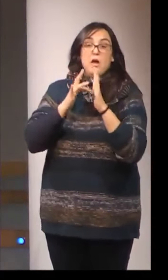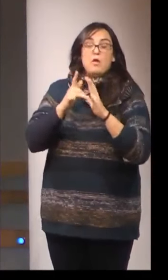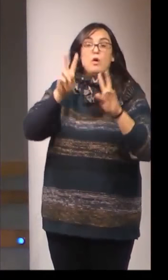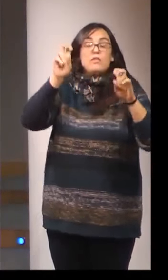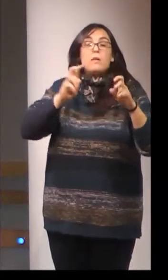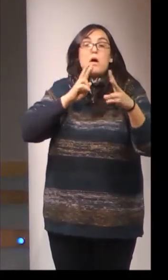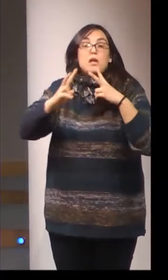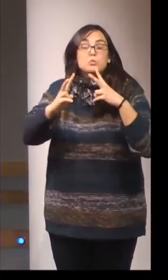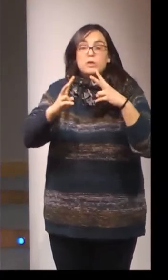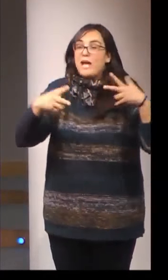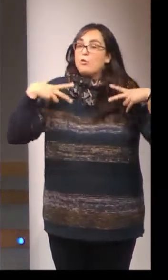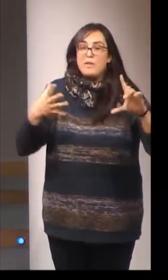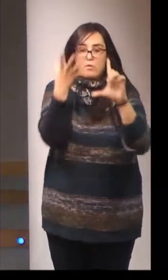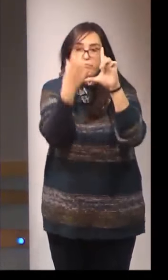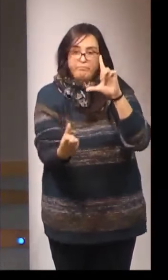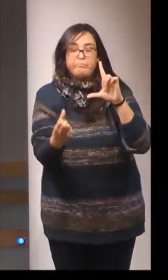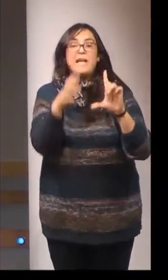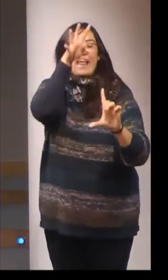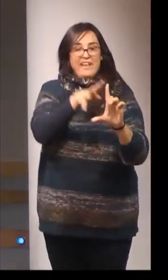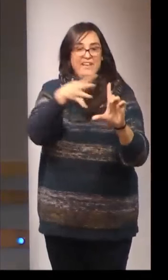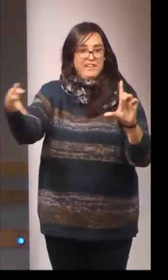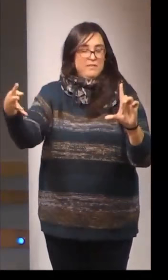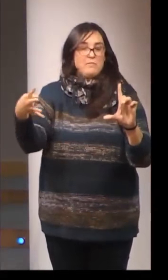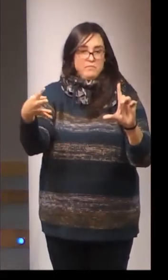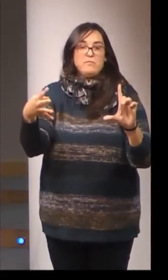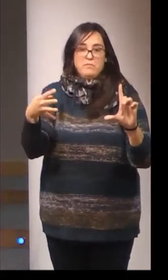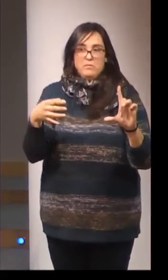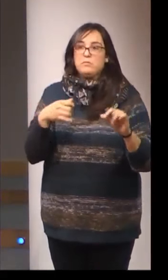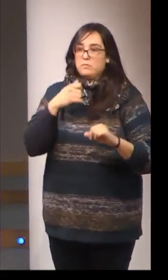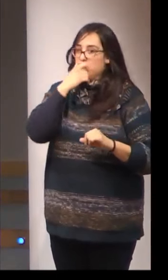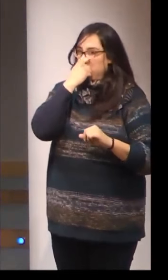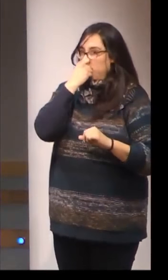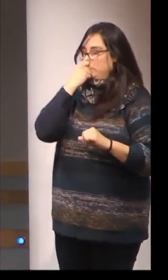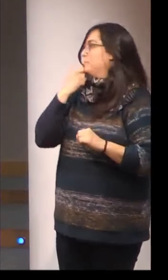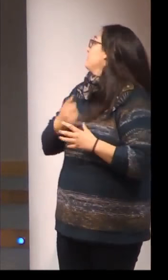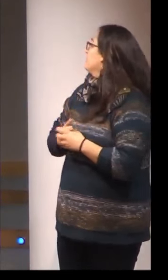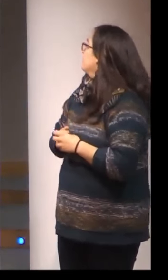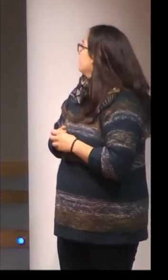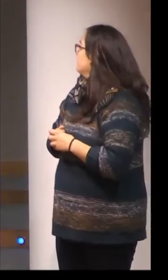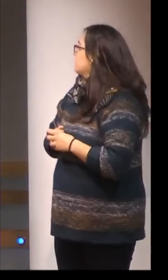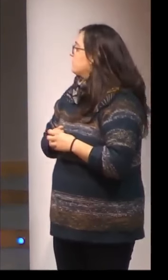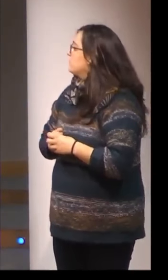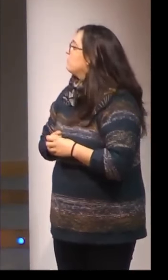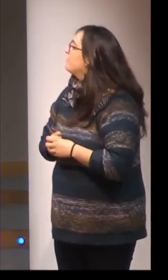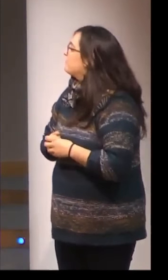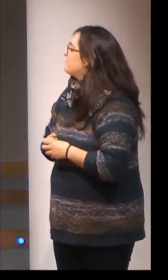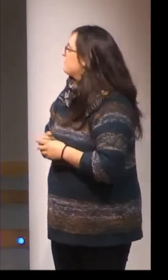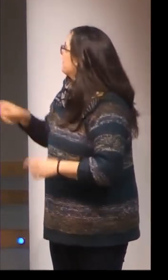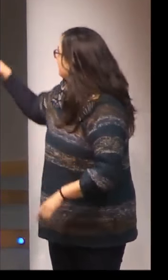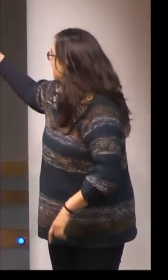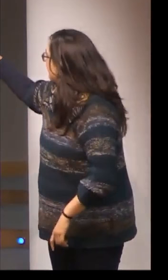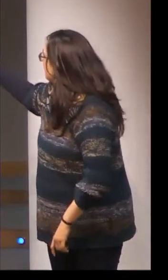He explicado hace un momento que la respuesta está automáticamente grabada en un formato similar a Excel.